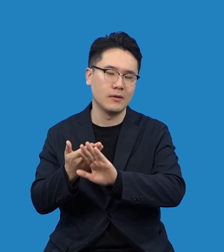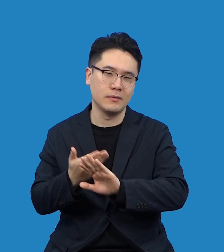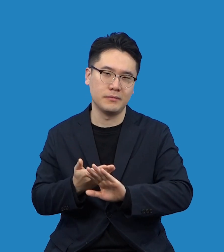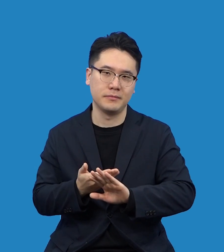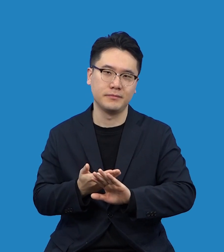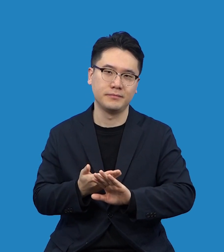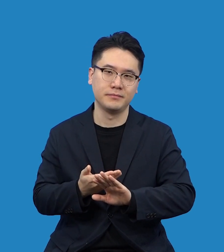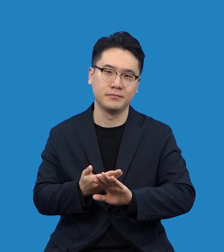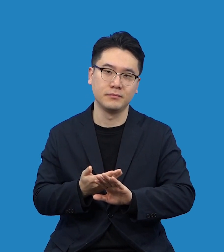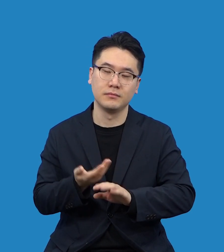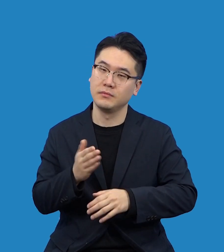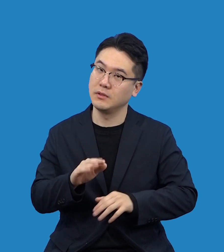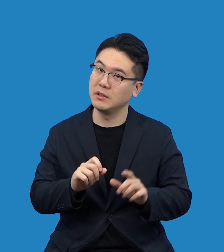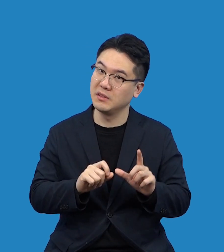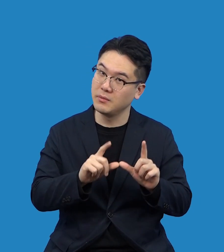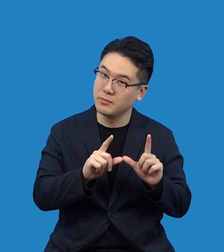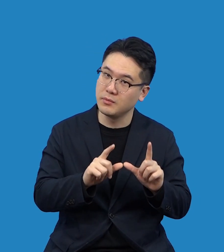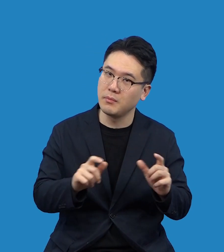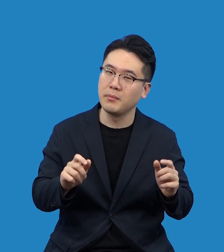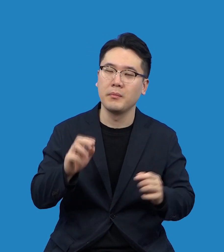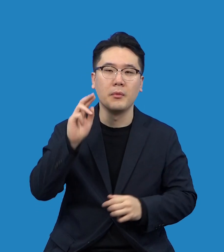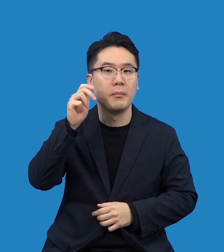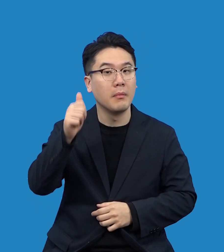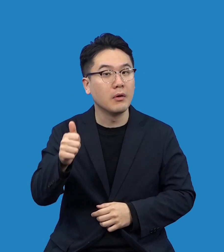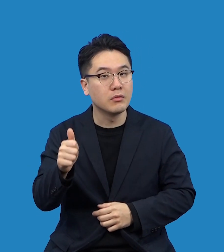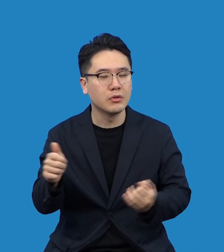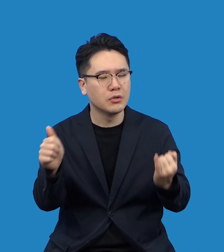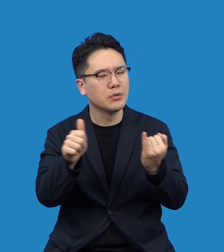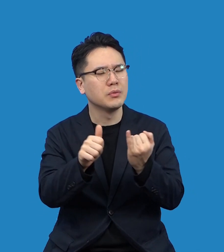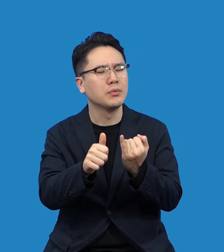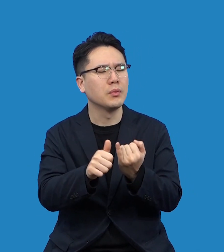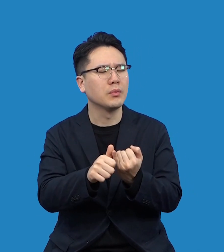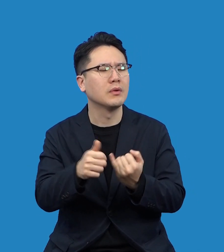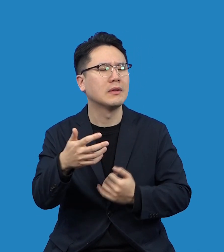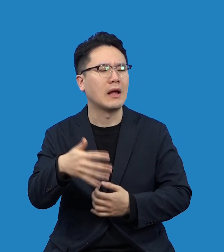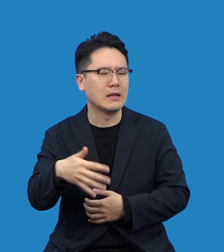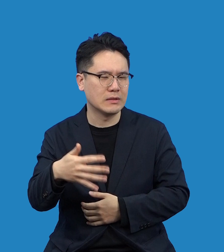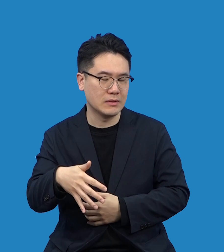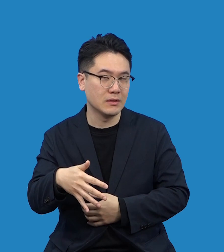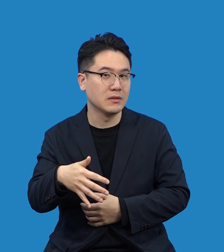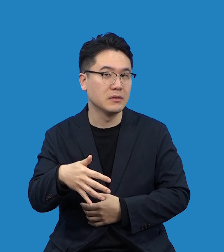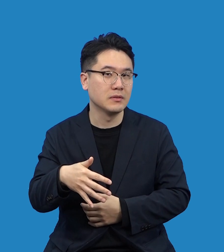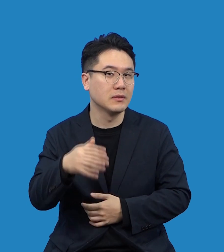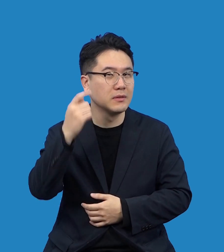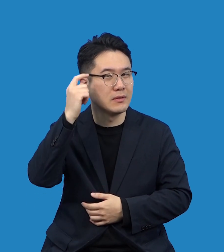대체로 바울은 결혼하지 않았다, 그렇게 보고 있지요.